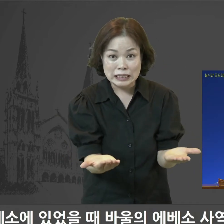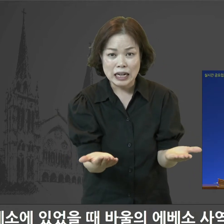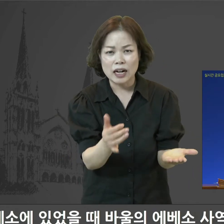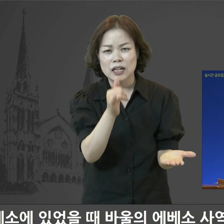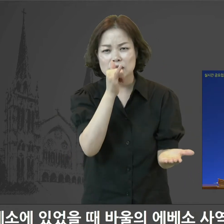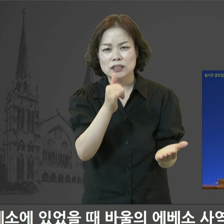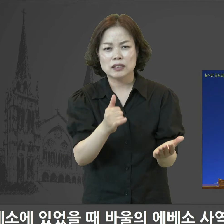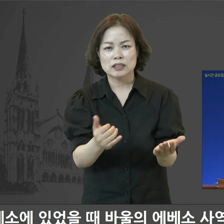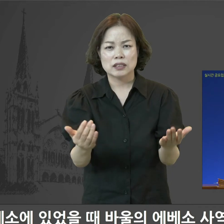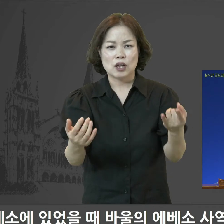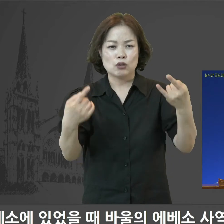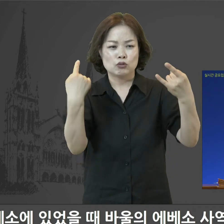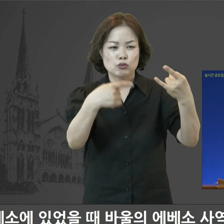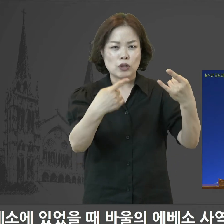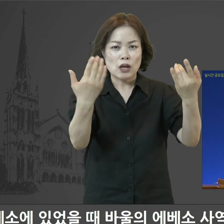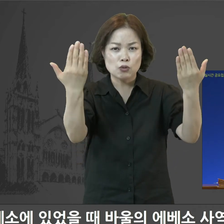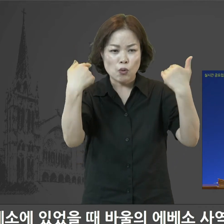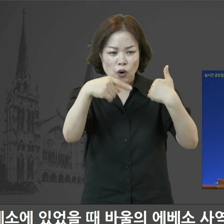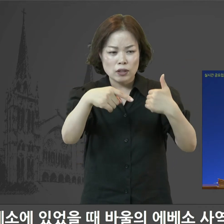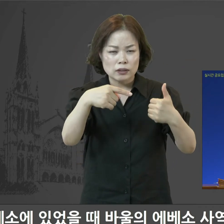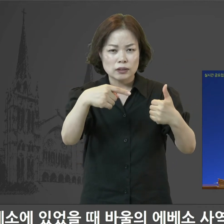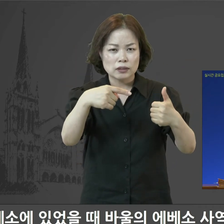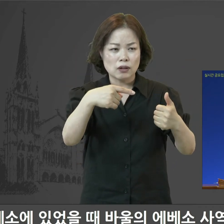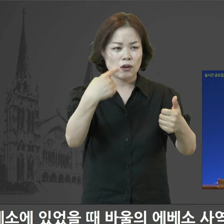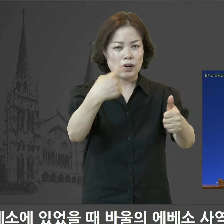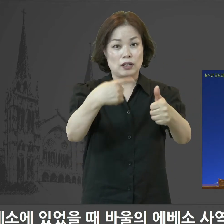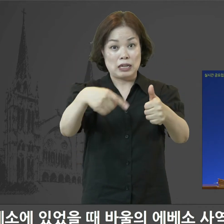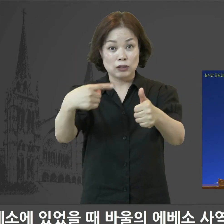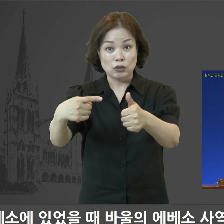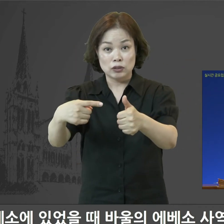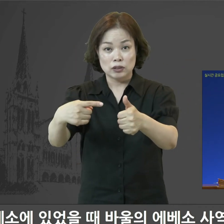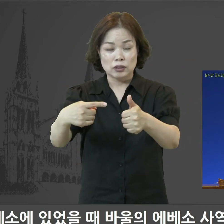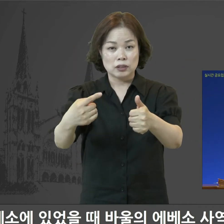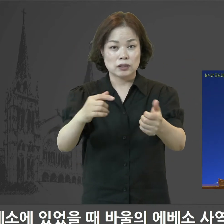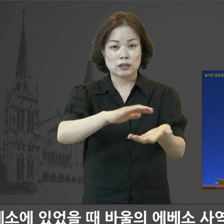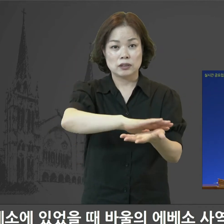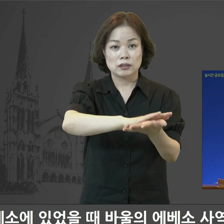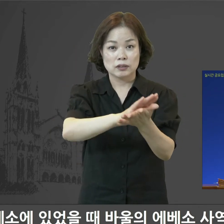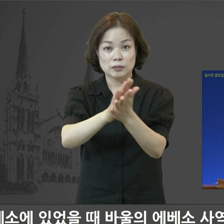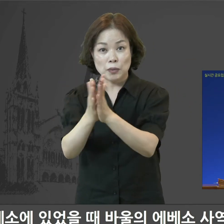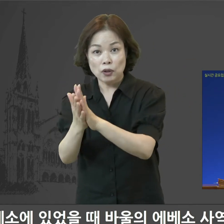말씀 가르쳤더니 그냥 온 도시가 변하는 그런 역사가 일어난 반면에